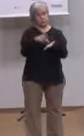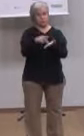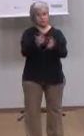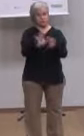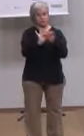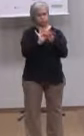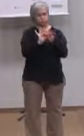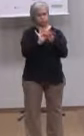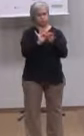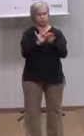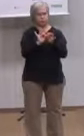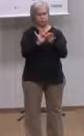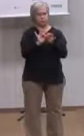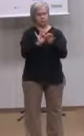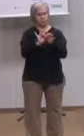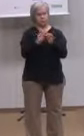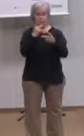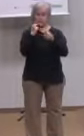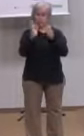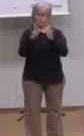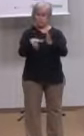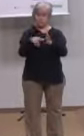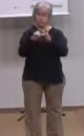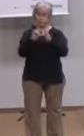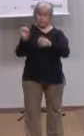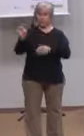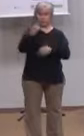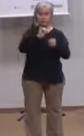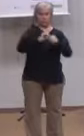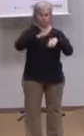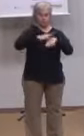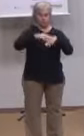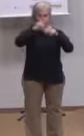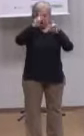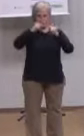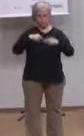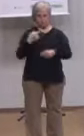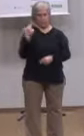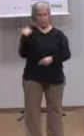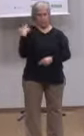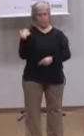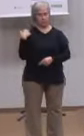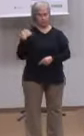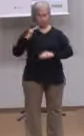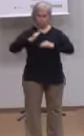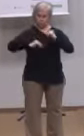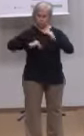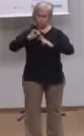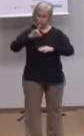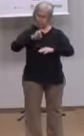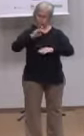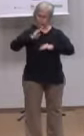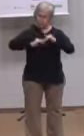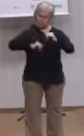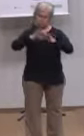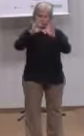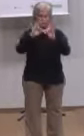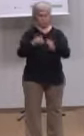se unir. Como eu falei cedo, cada um fazer a sua parte. Profissional, ser realmente, de fato,